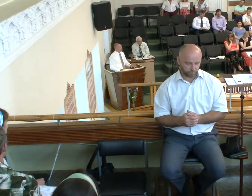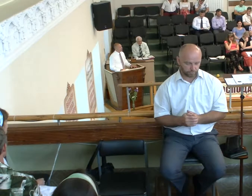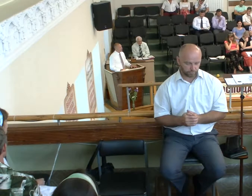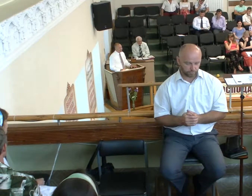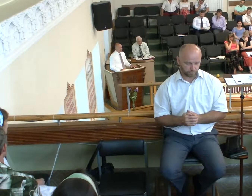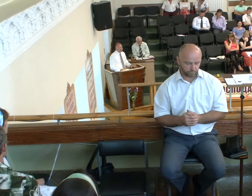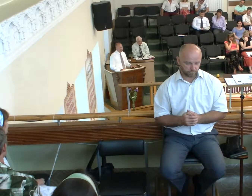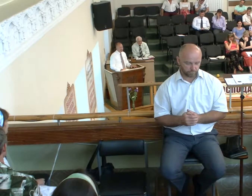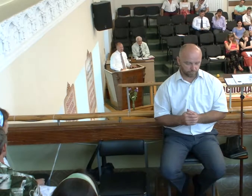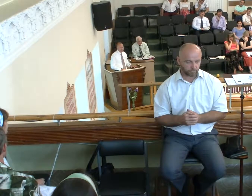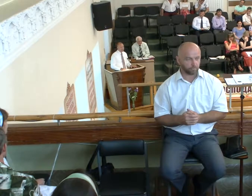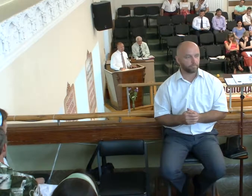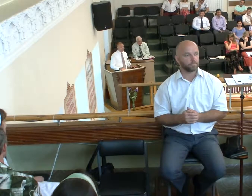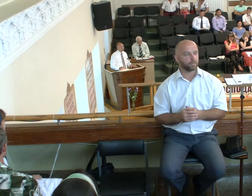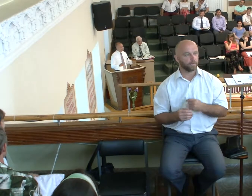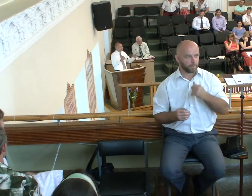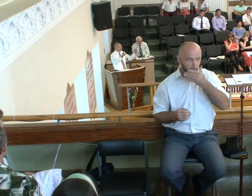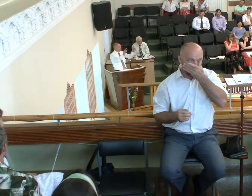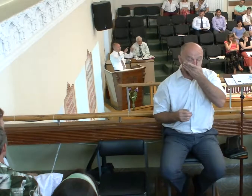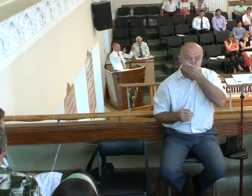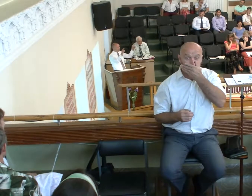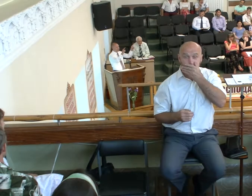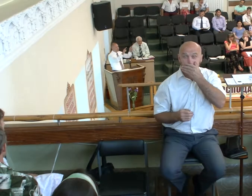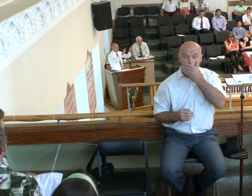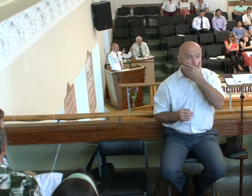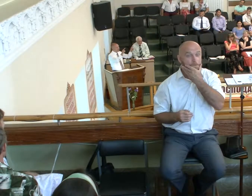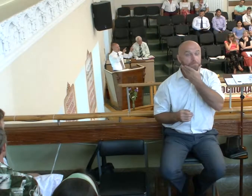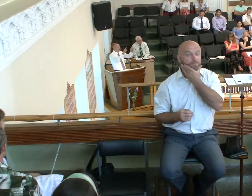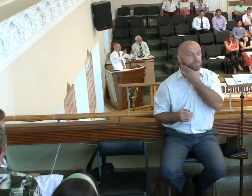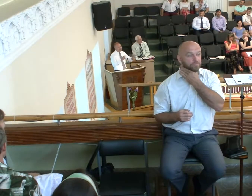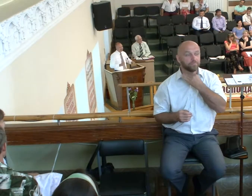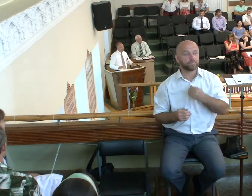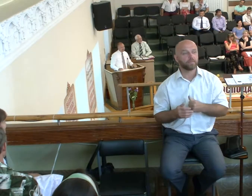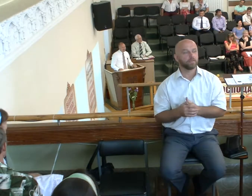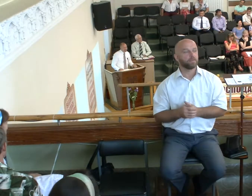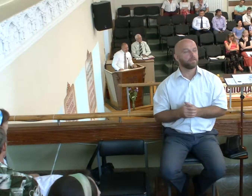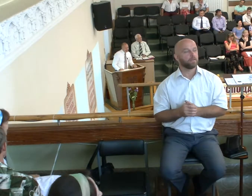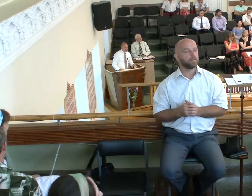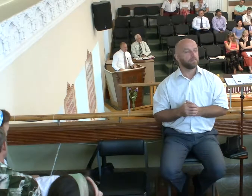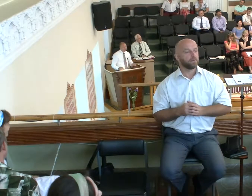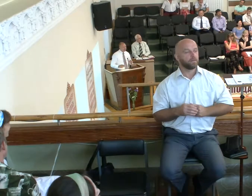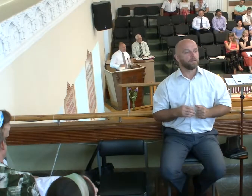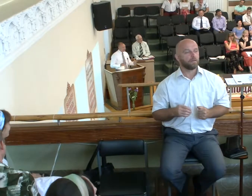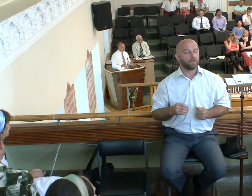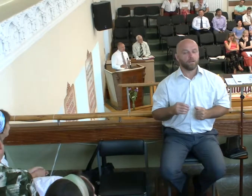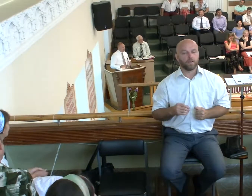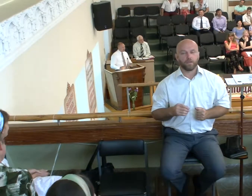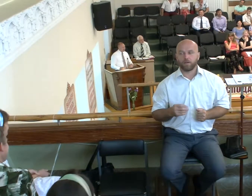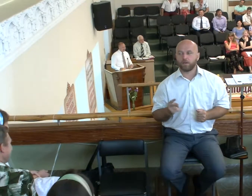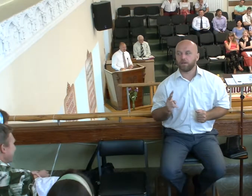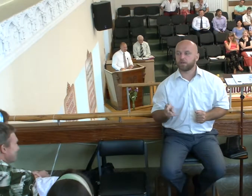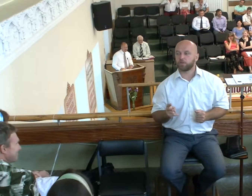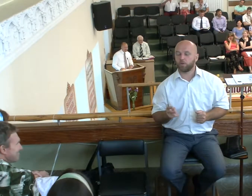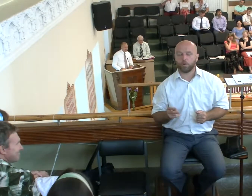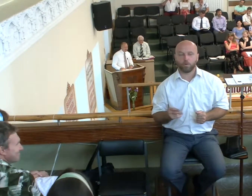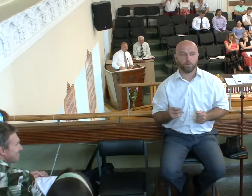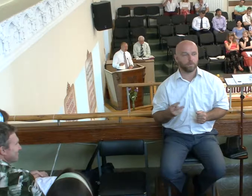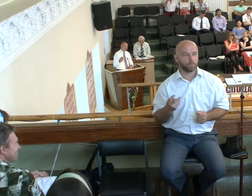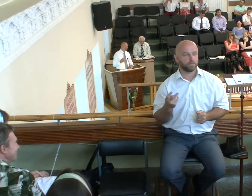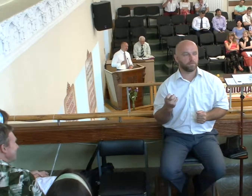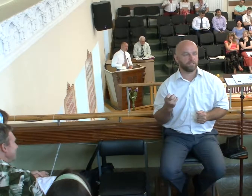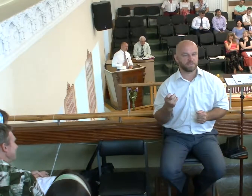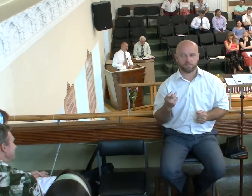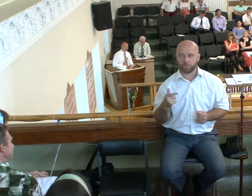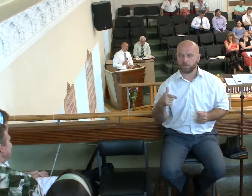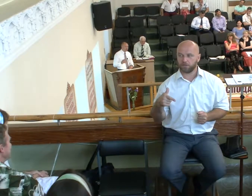Кто терял 200 гривен? Познакомьтесь, вы там на балконе рядом. Можете друг друга засвидетельствовать.